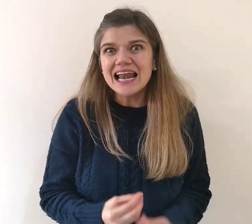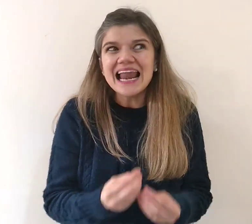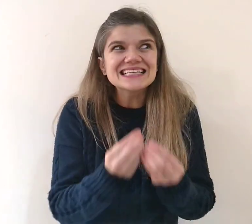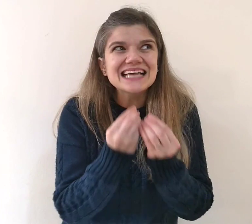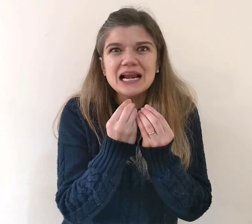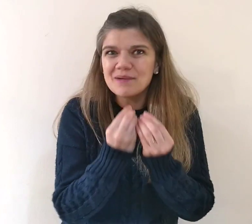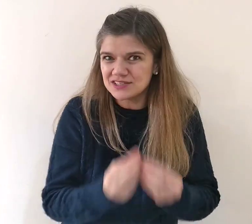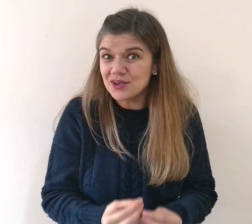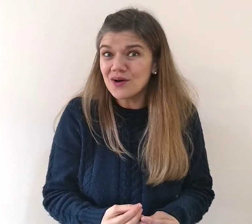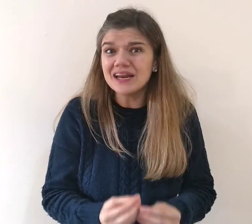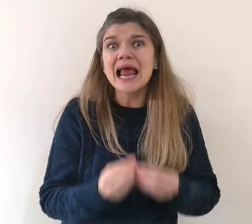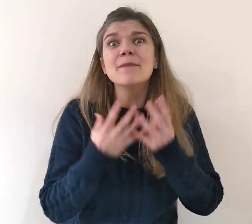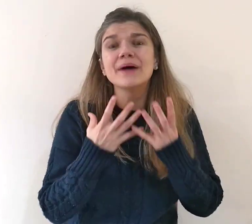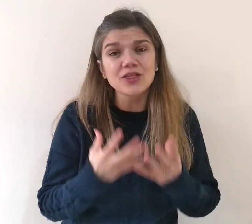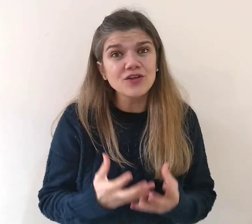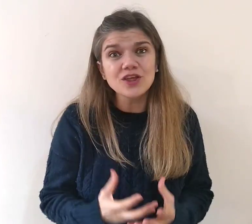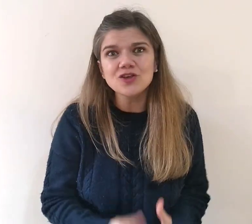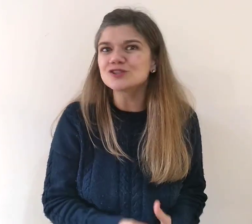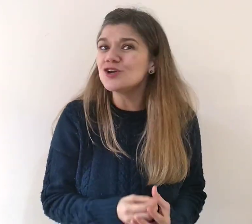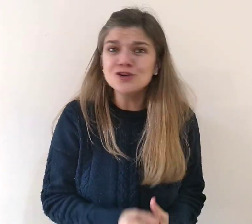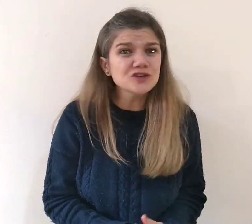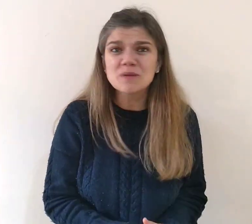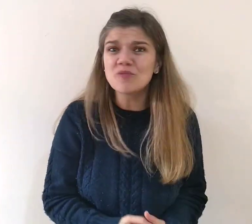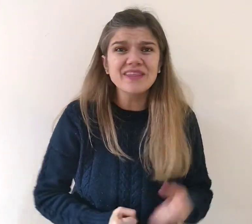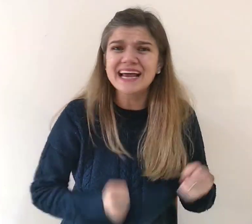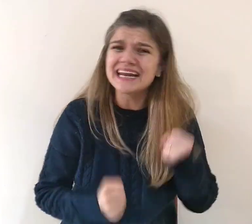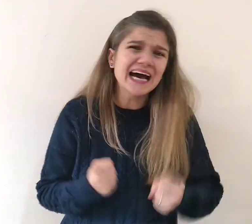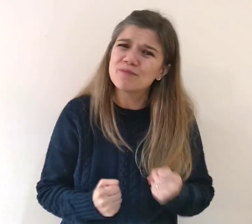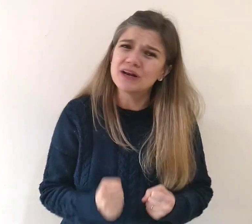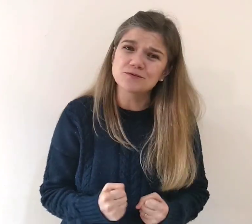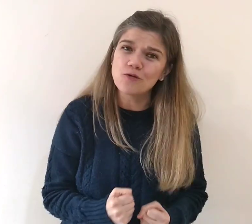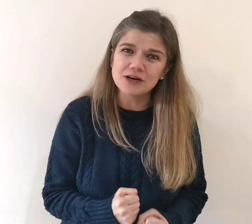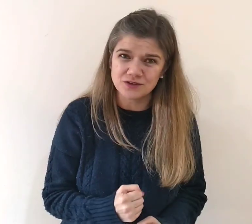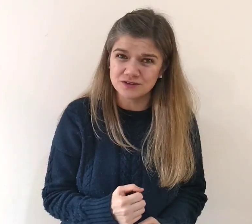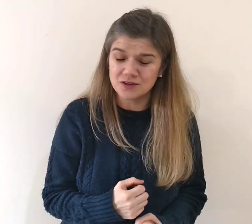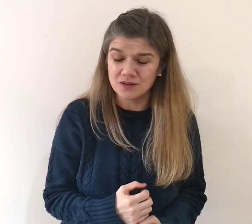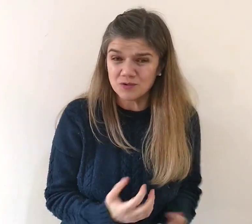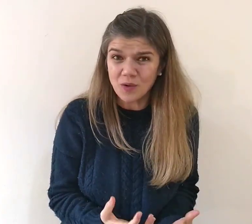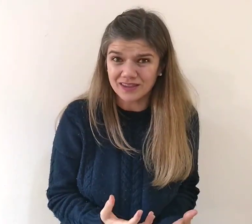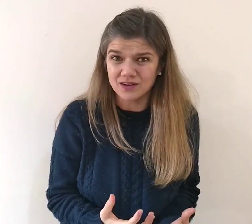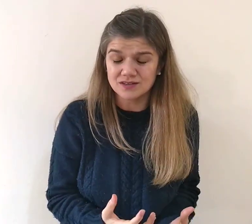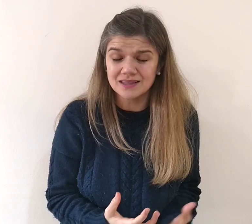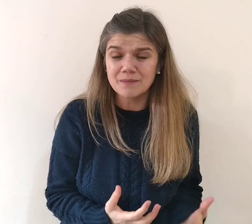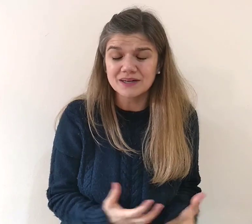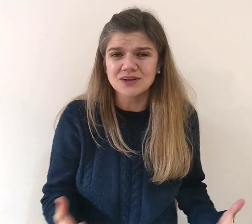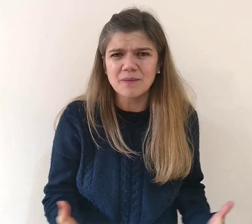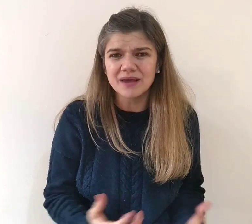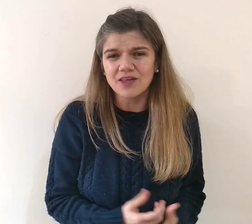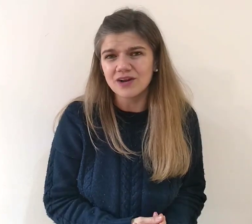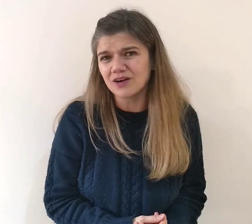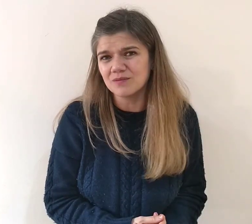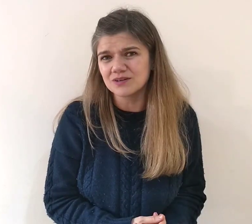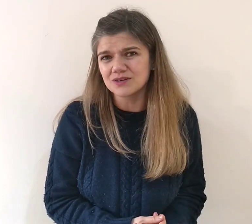La salvación, el perdón de Dios, no se puede ganar por esfuerzos nuestros, de personas pecadoras como